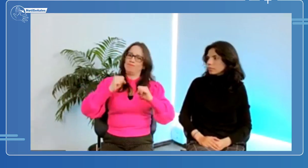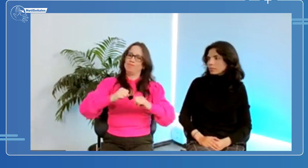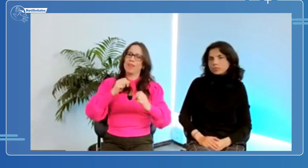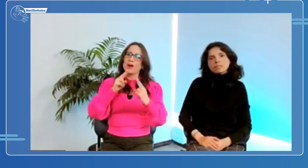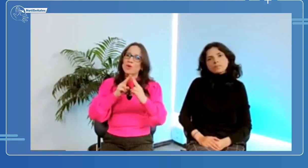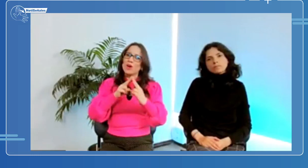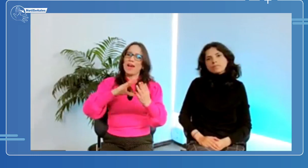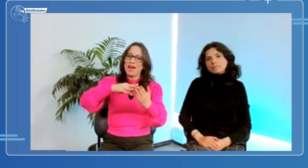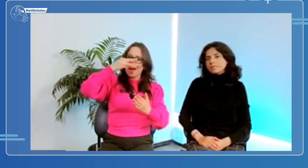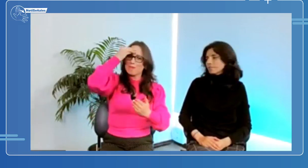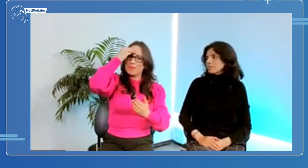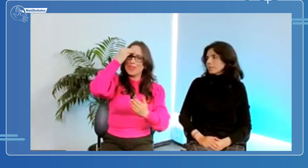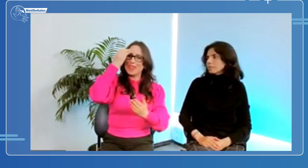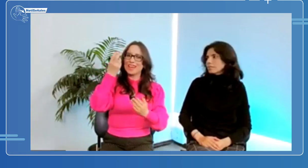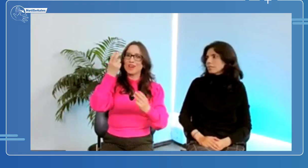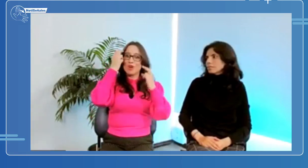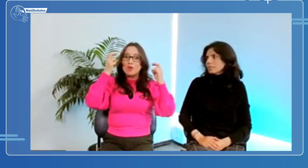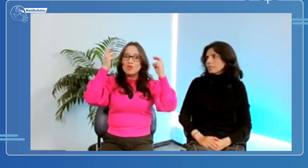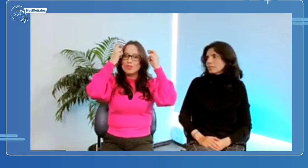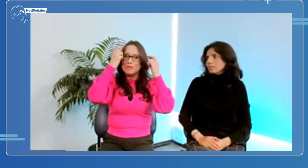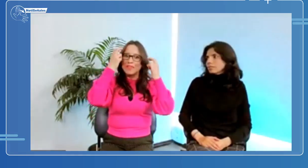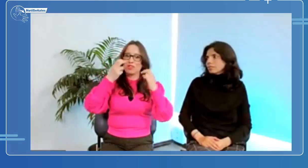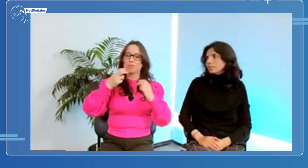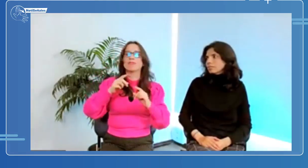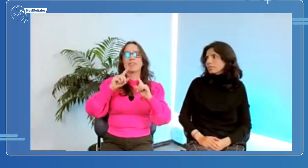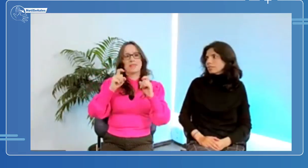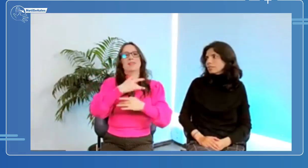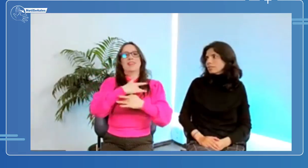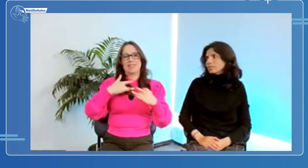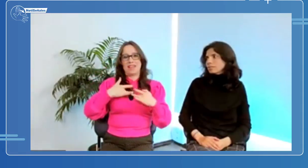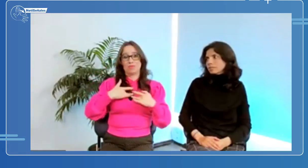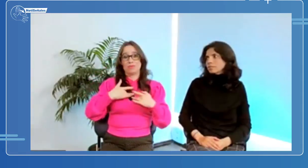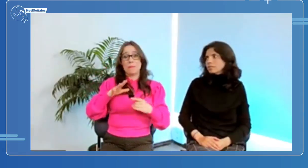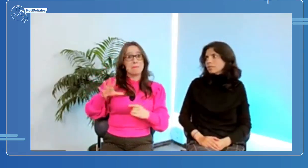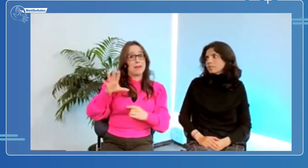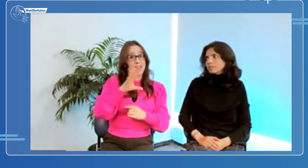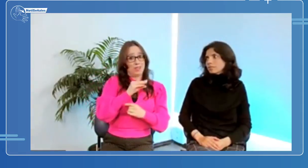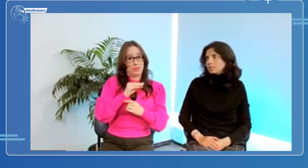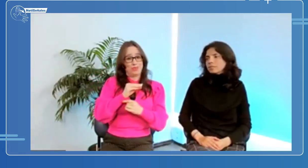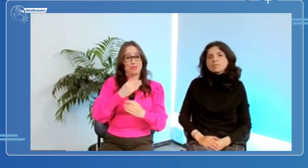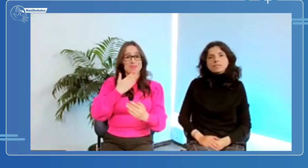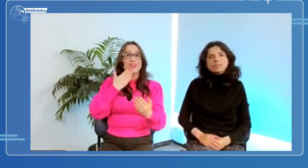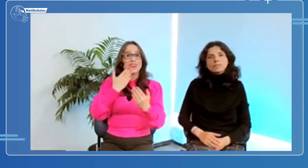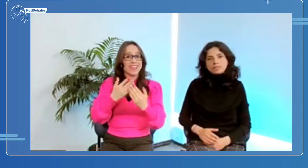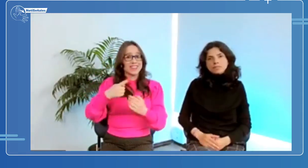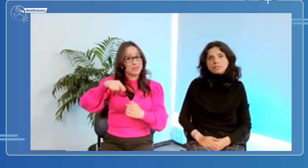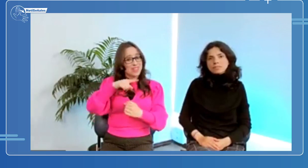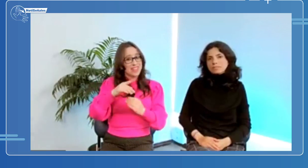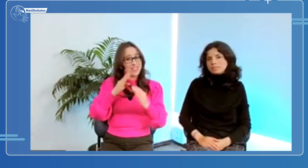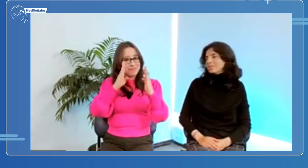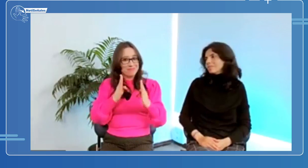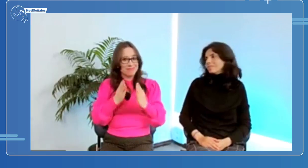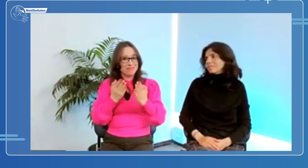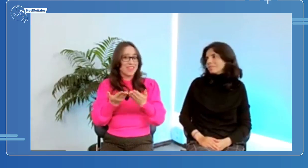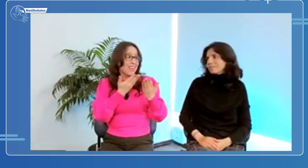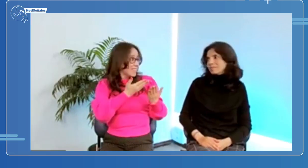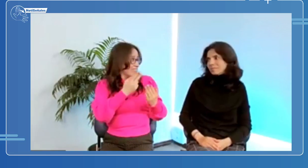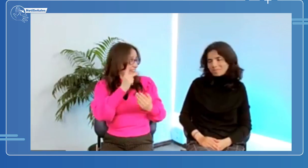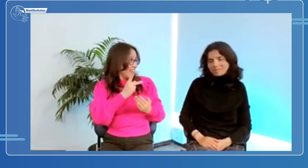independencia, tengan contexto, podamos aprender y sobre todo sumemos conocimiento en cuanto al contexto de salud. Muchas gracias por su